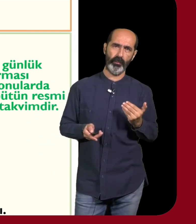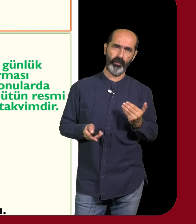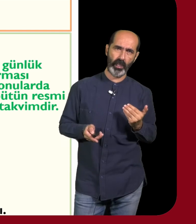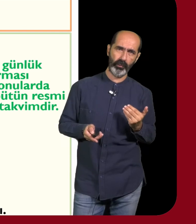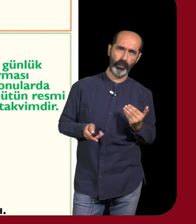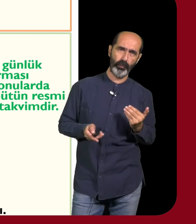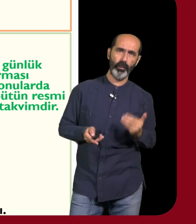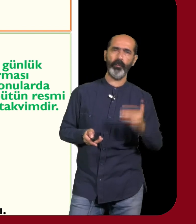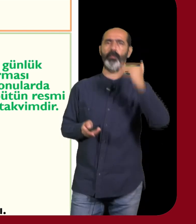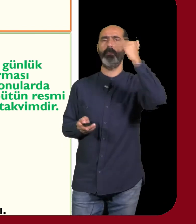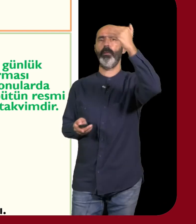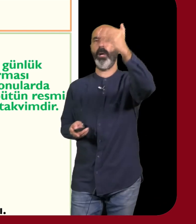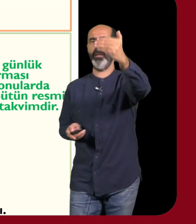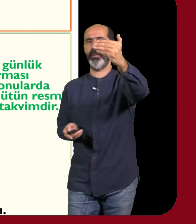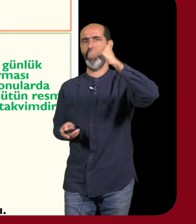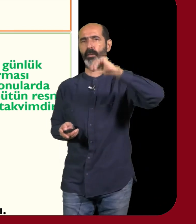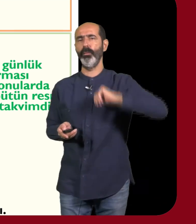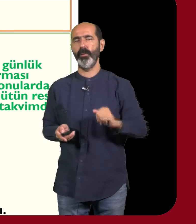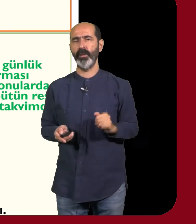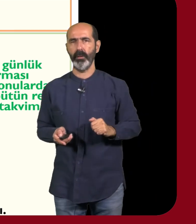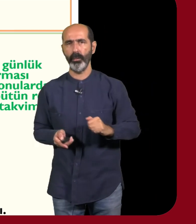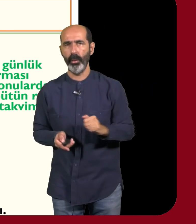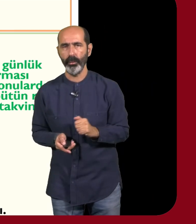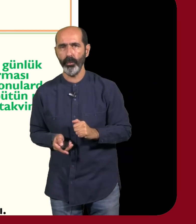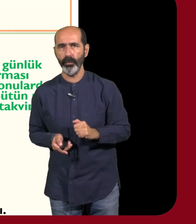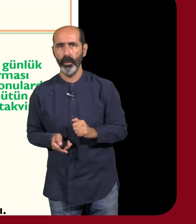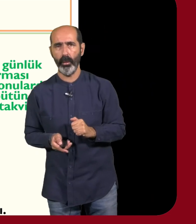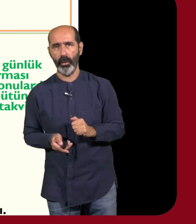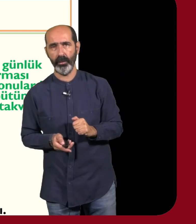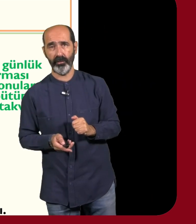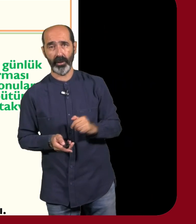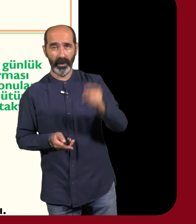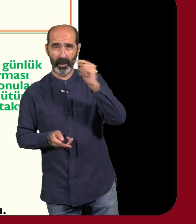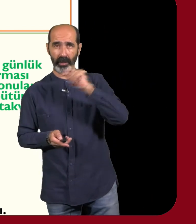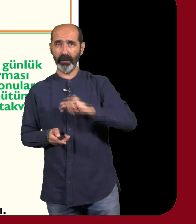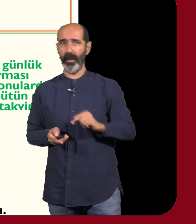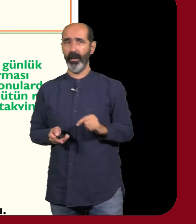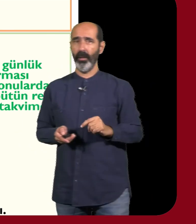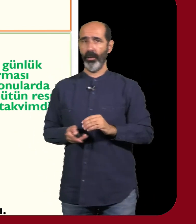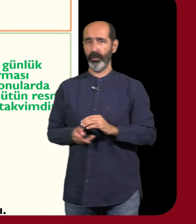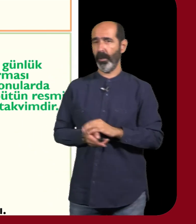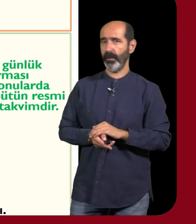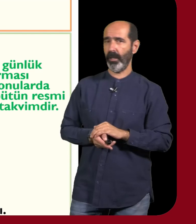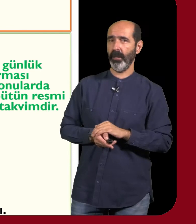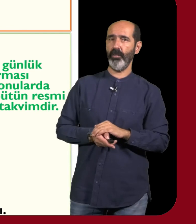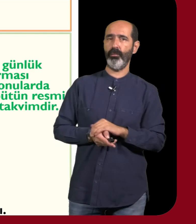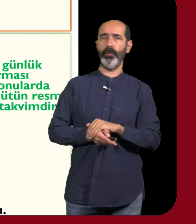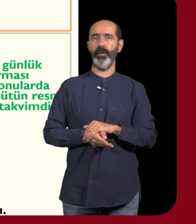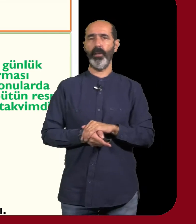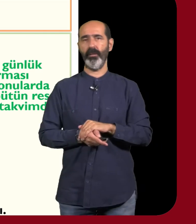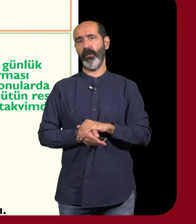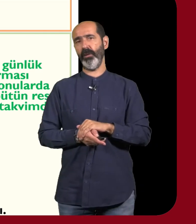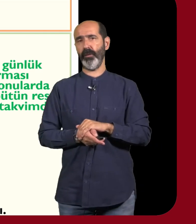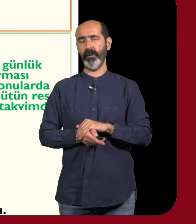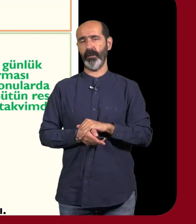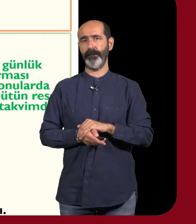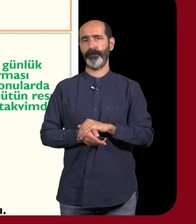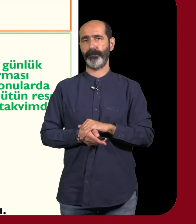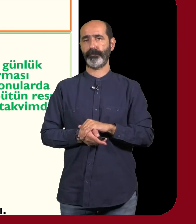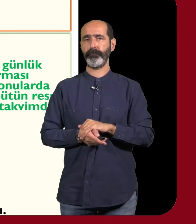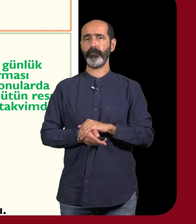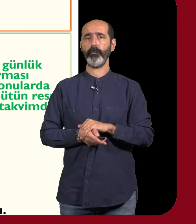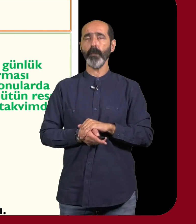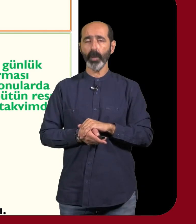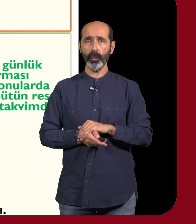584 çıkartıyorsunuz Aynur'um yılda doğdunuz ortaya çıkar Hatta Osmanlı tarihine meşhur bir savaş